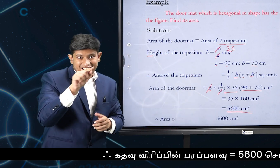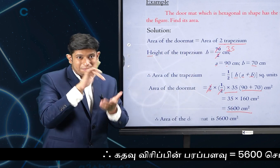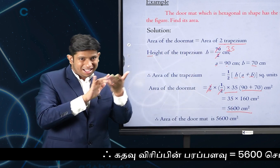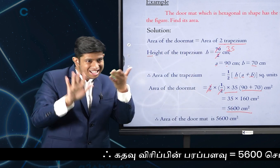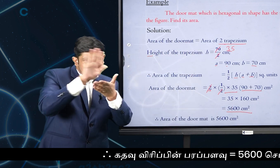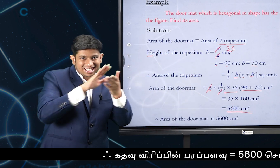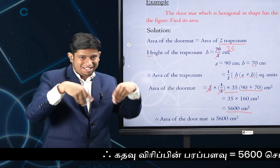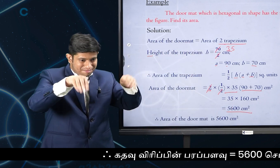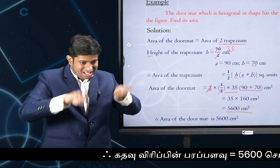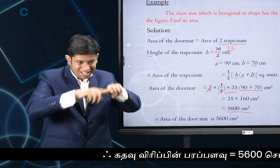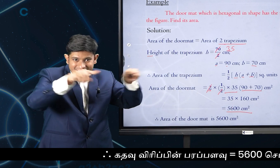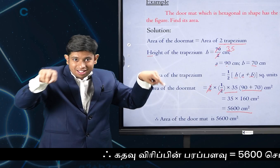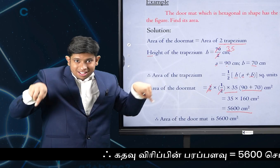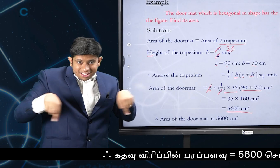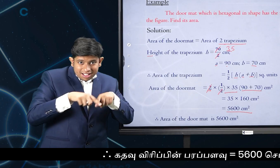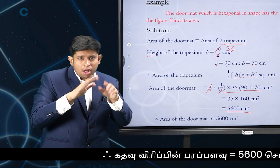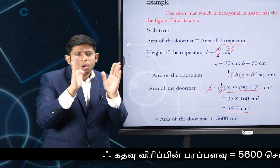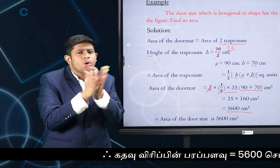எனவே கதவு விரிப்பின் பரப்பளவு ஈடு